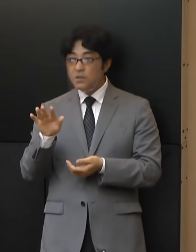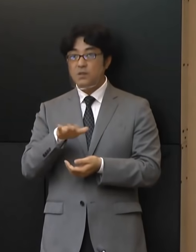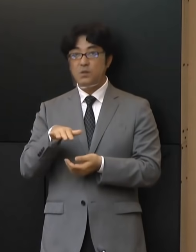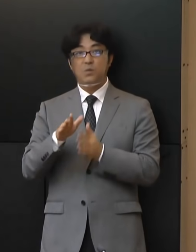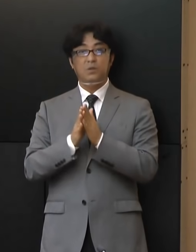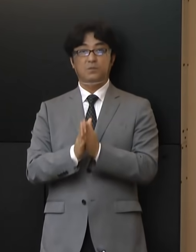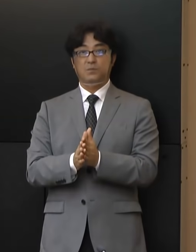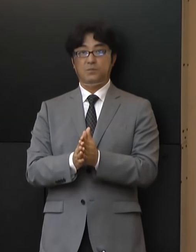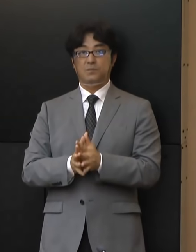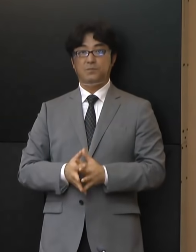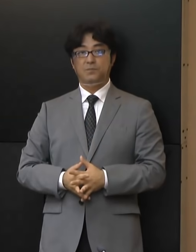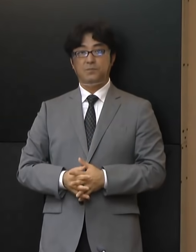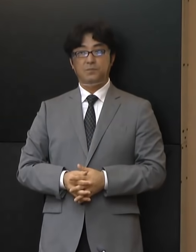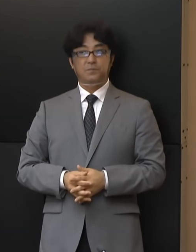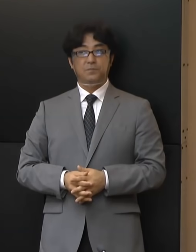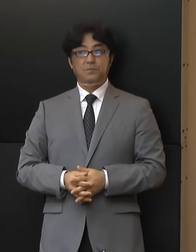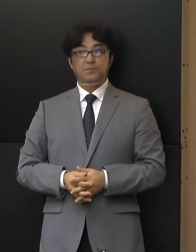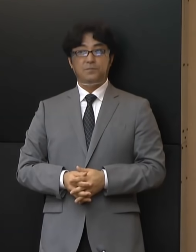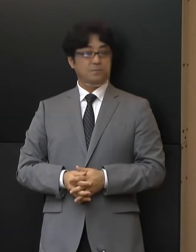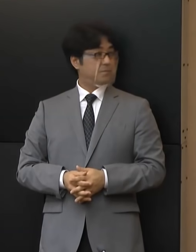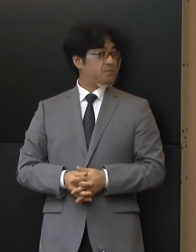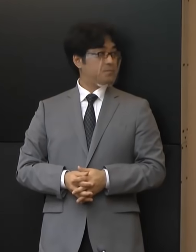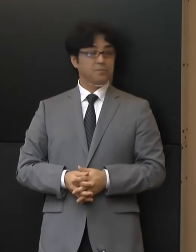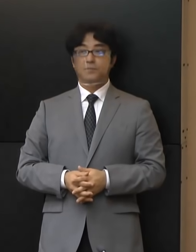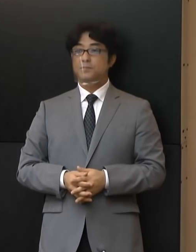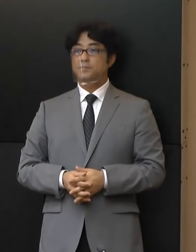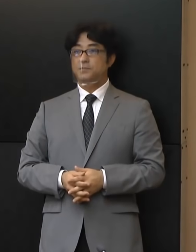問ございますでしょうか。